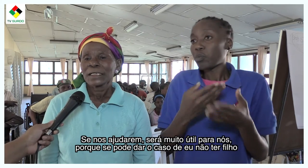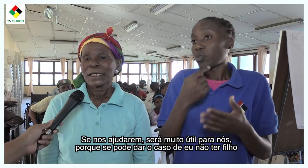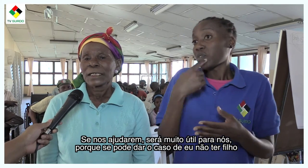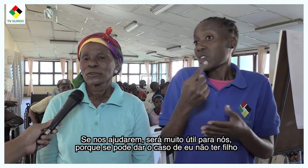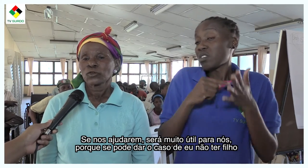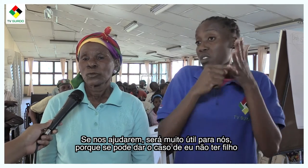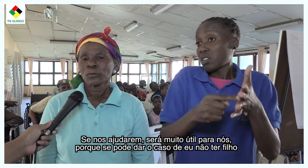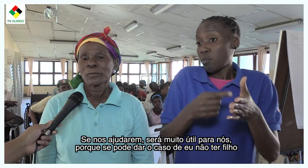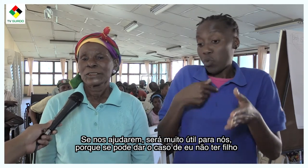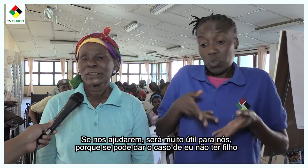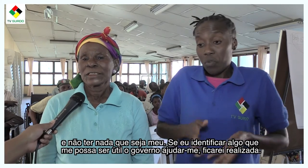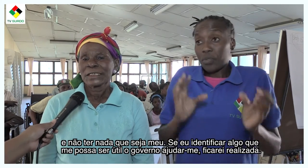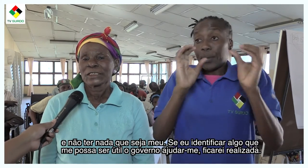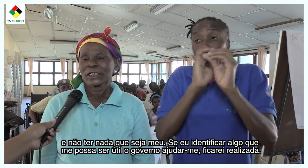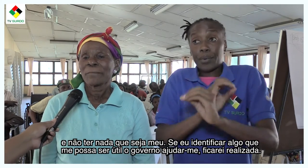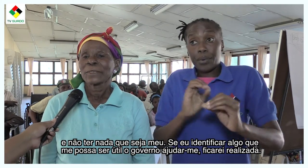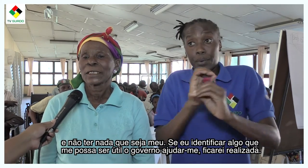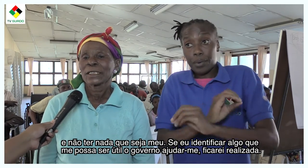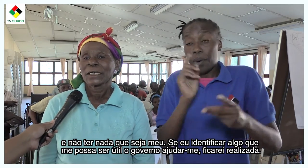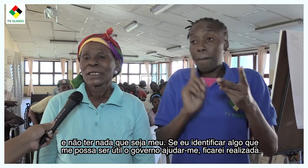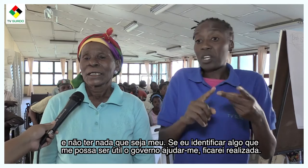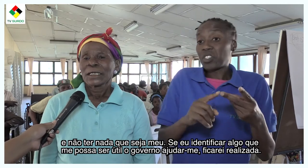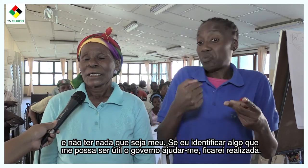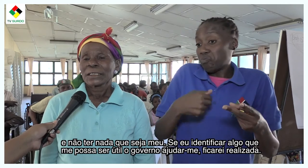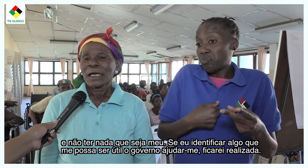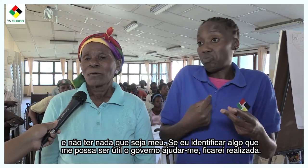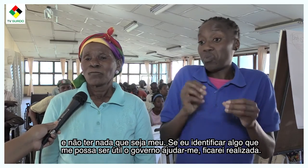financiamento.